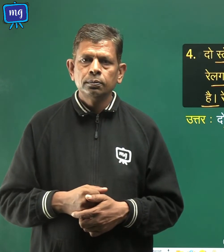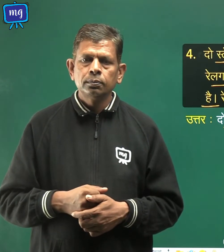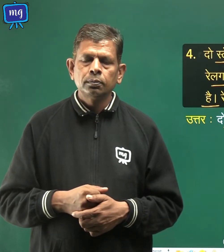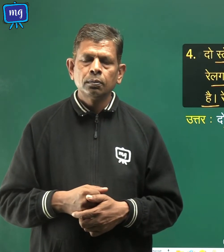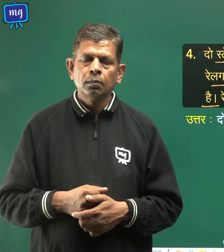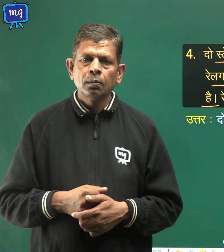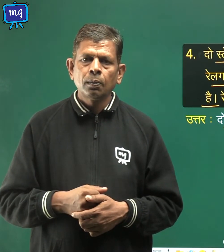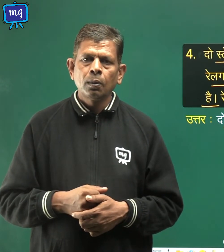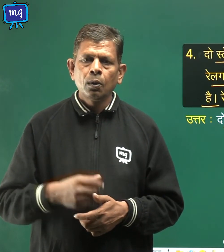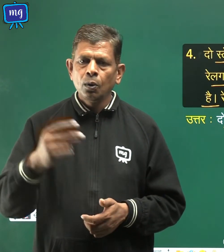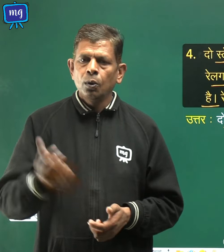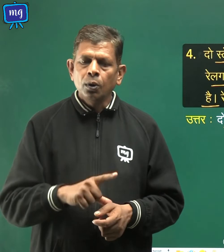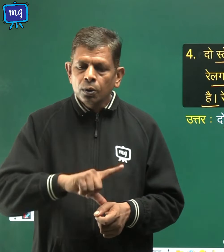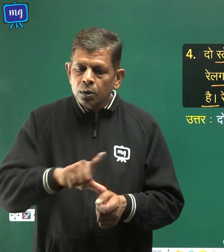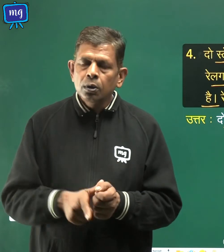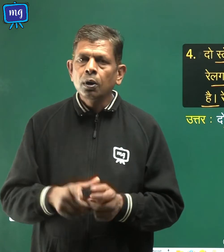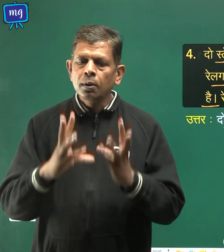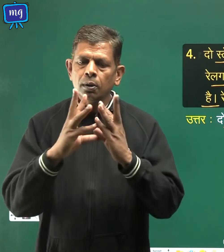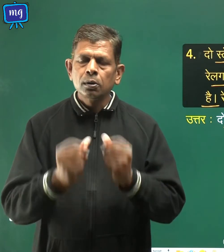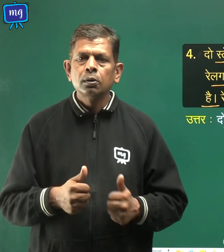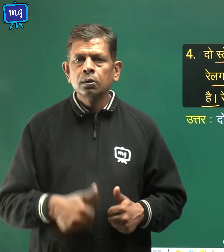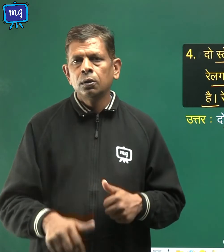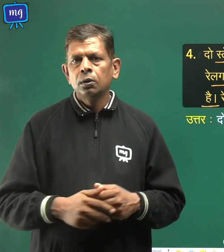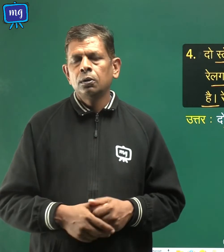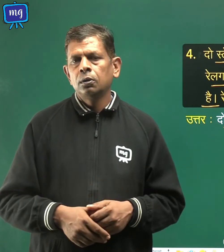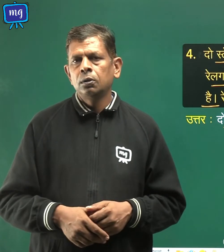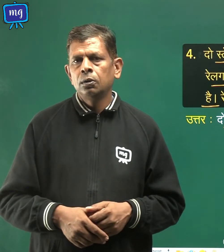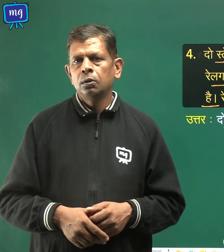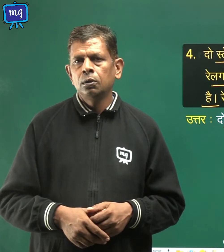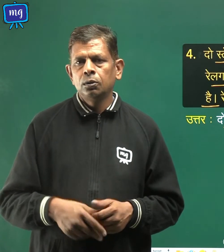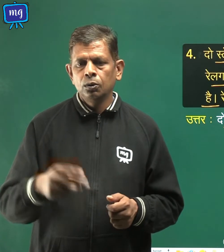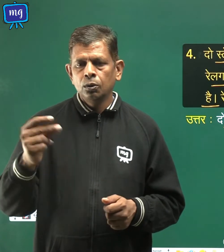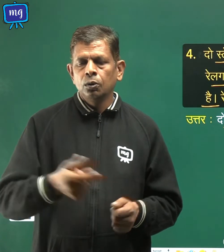चाल हमें निकालनी है तो चाल का सूत्र लिखेंगे।